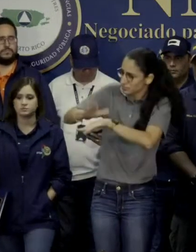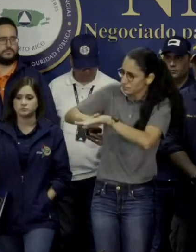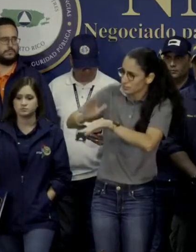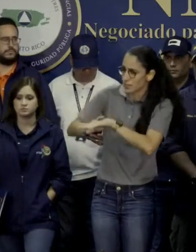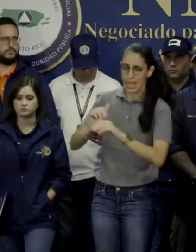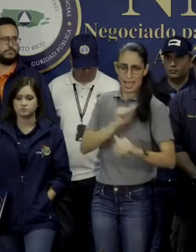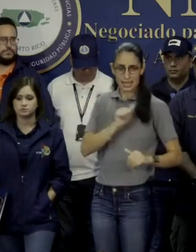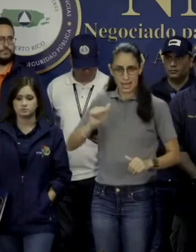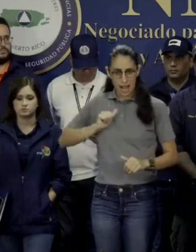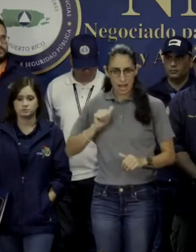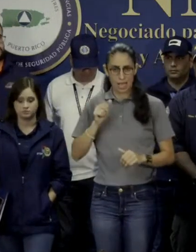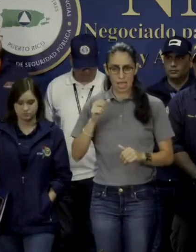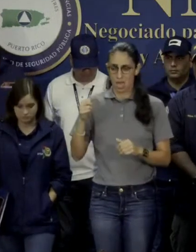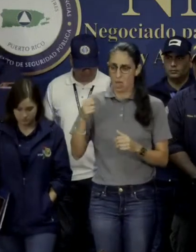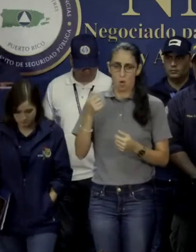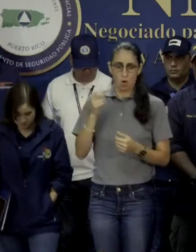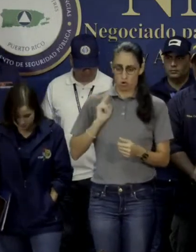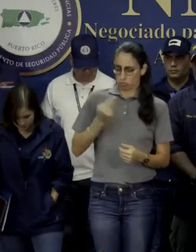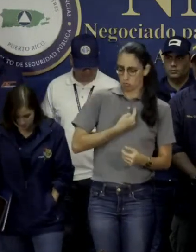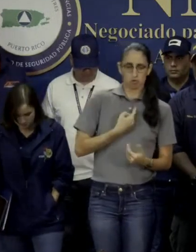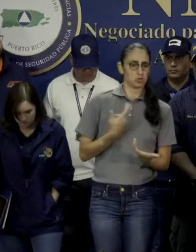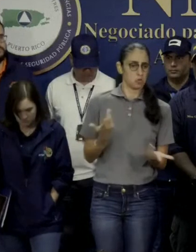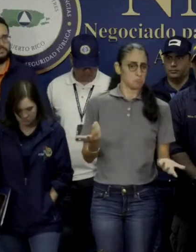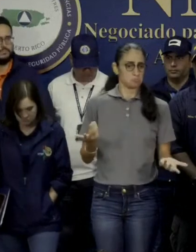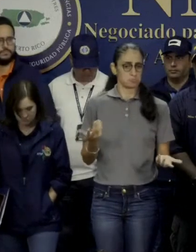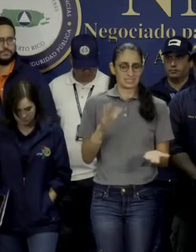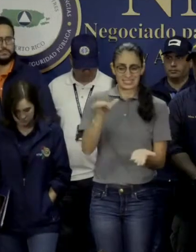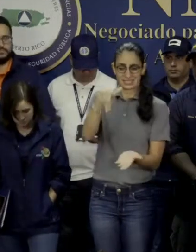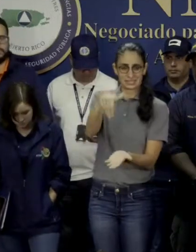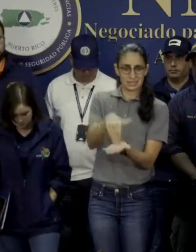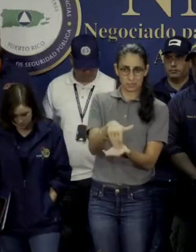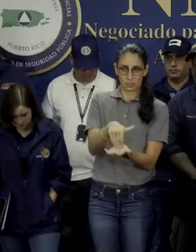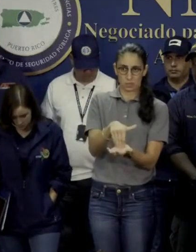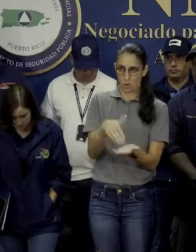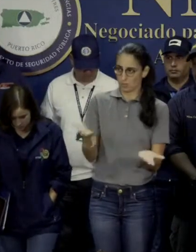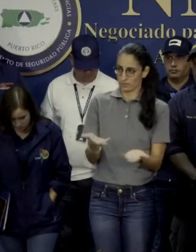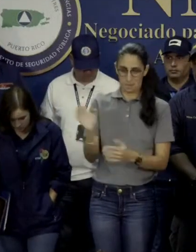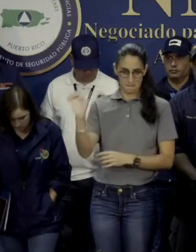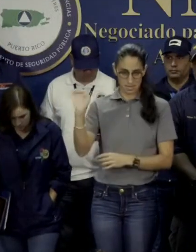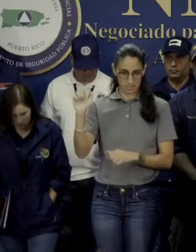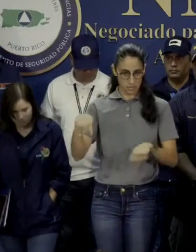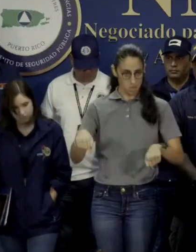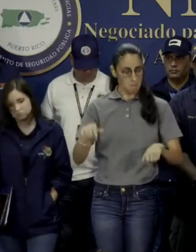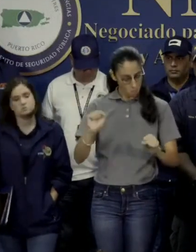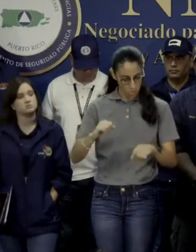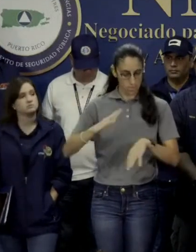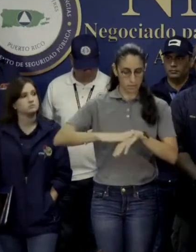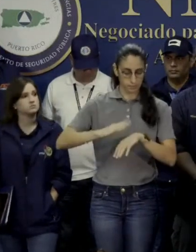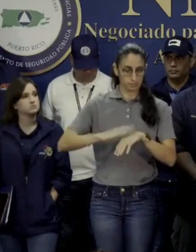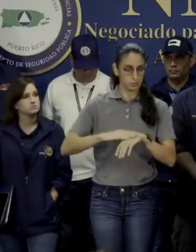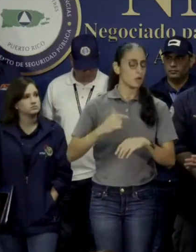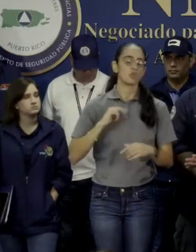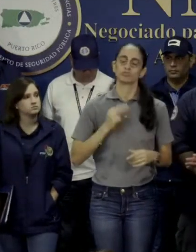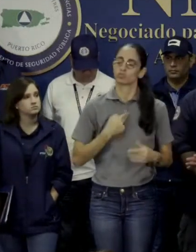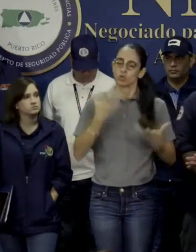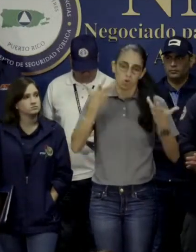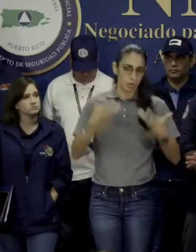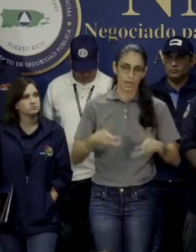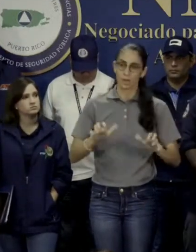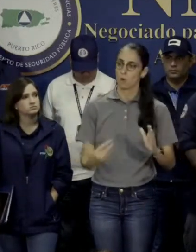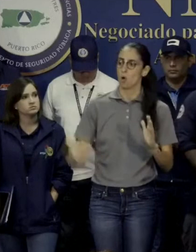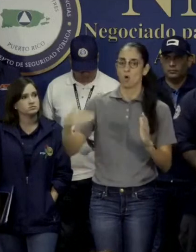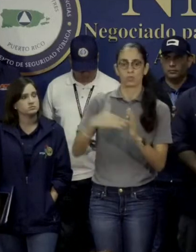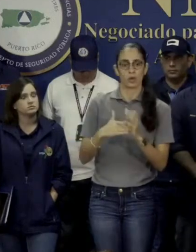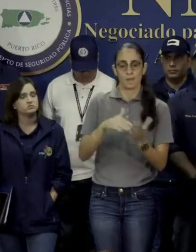alcalde, alcaldesa, de nosotros aquí en el Centro de Operaciones de Emergencia, porque lo que no queremos es otra